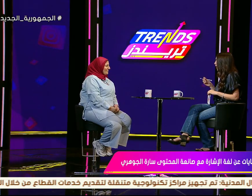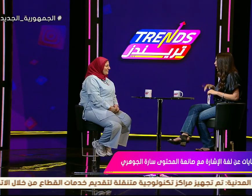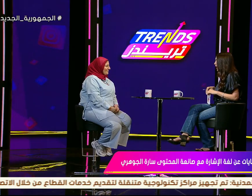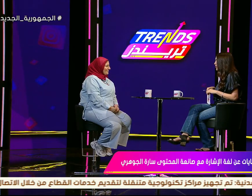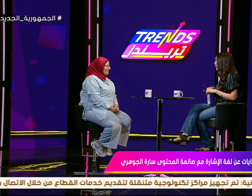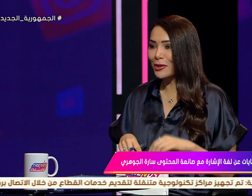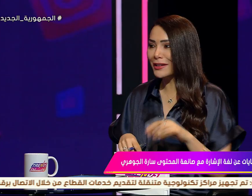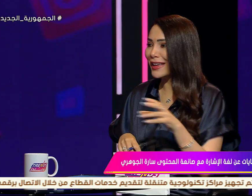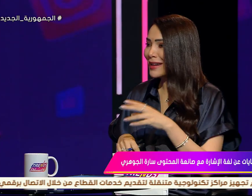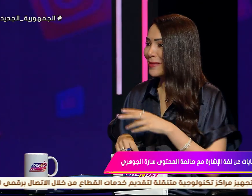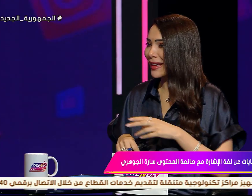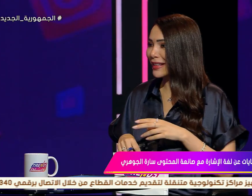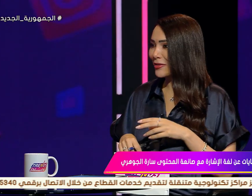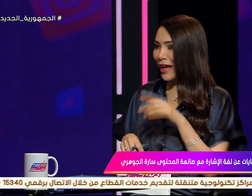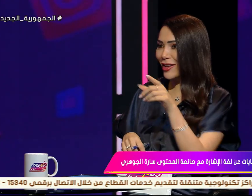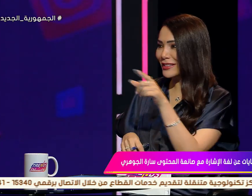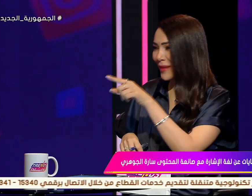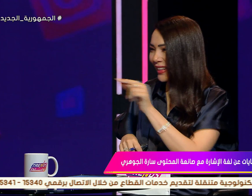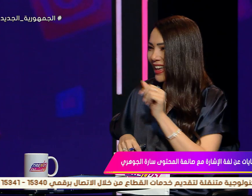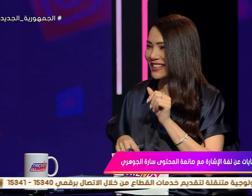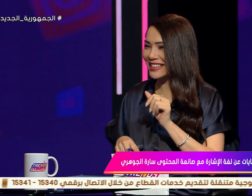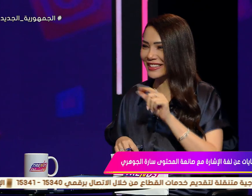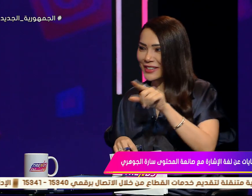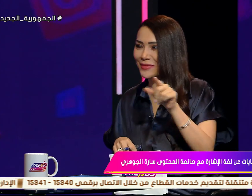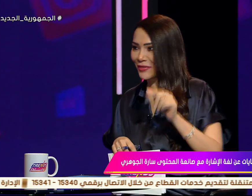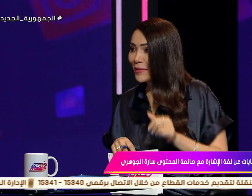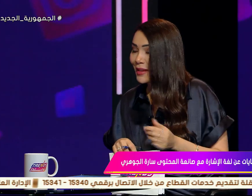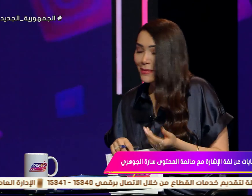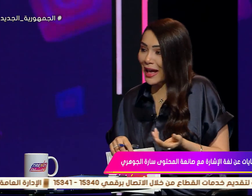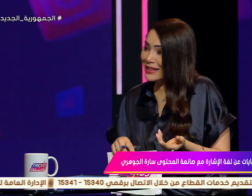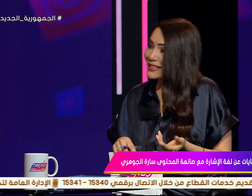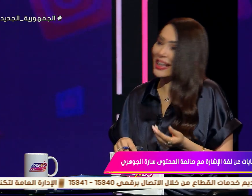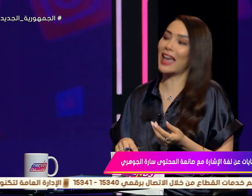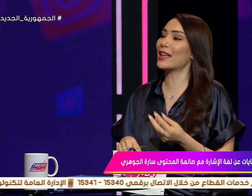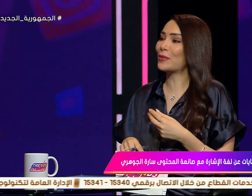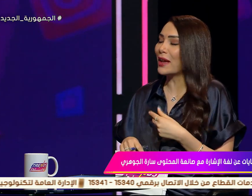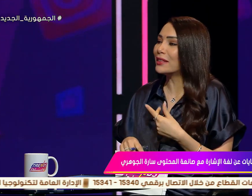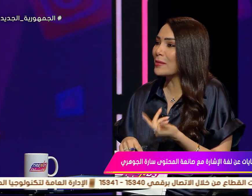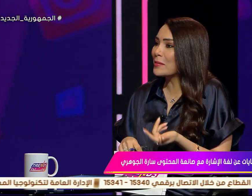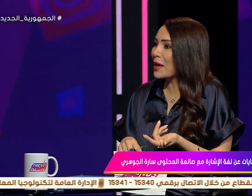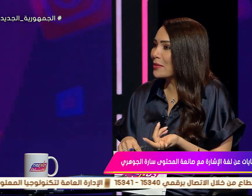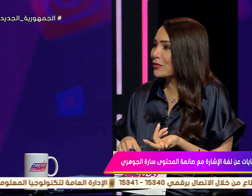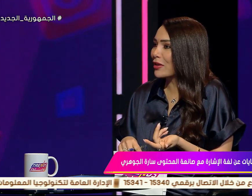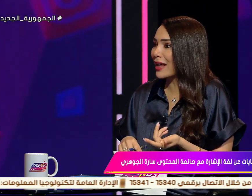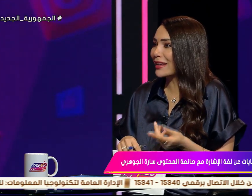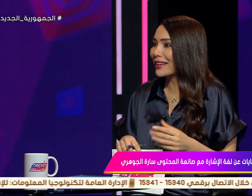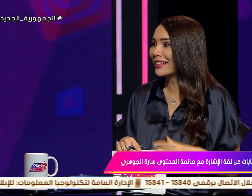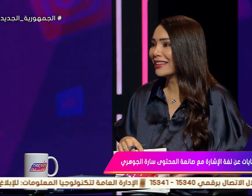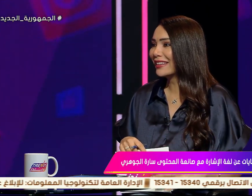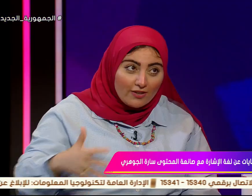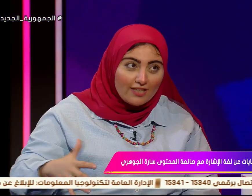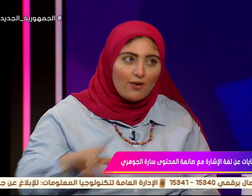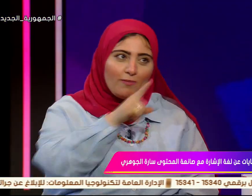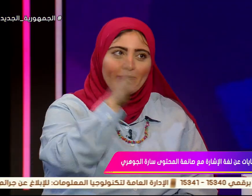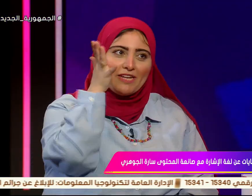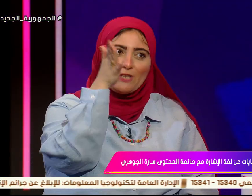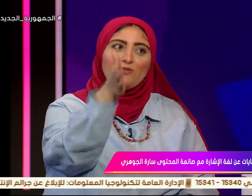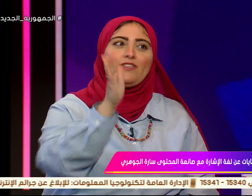احاول القص كلمه كده اقول اه دي معناها دي دي فاهمه يعني بالعكس دي حاجه الواحد دايما بيحب يتفرج عليه اطفال الاطفال هم اللي بيركزوا في